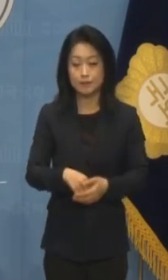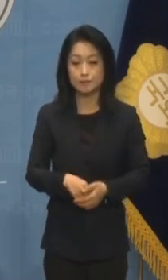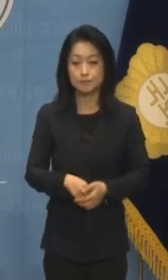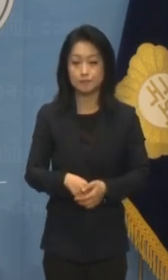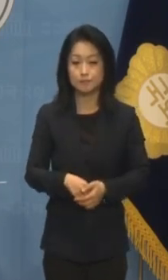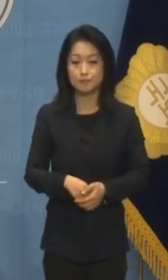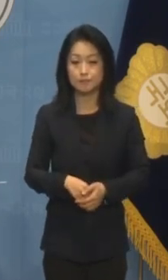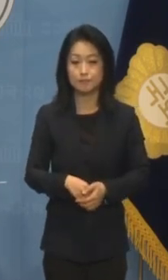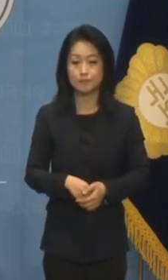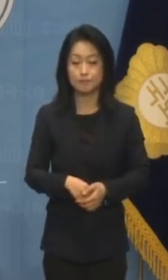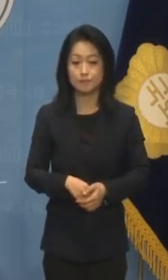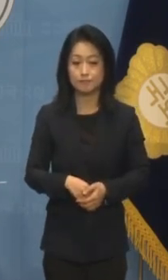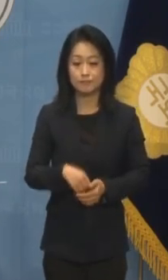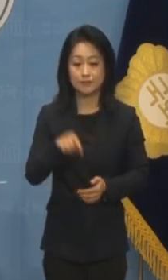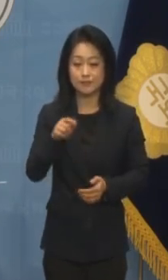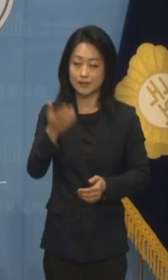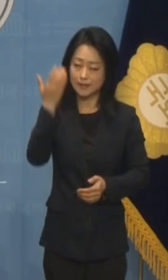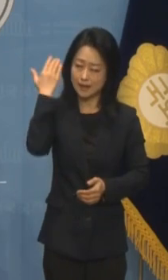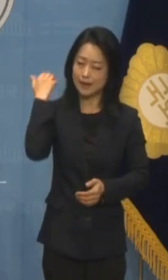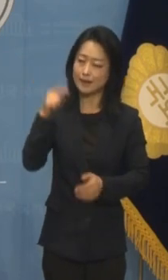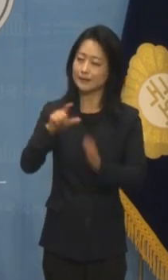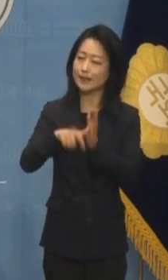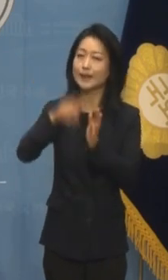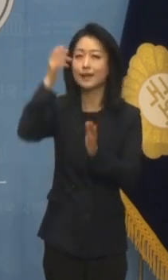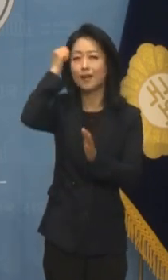뭐 그것들 뭐 그런